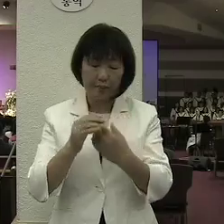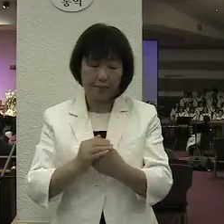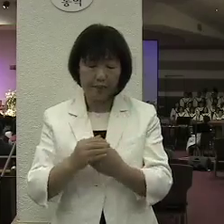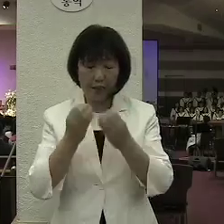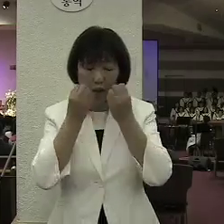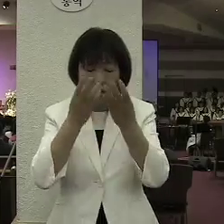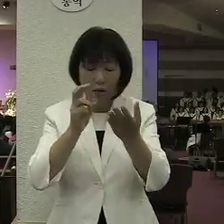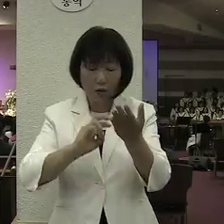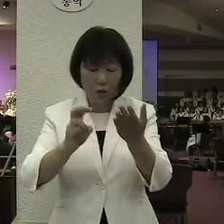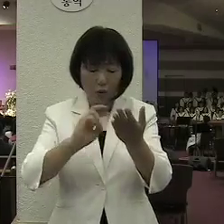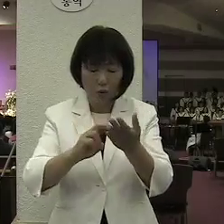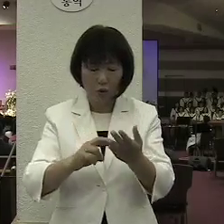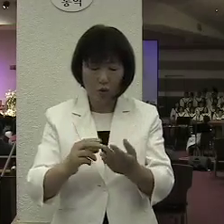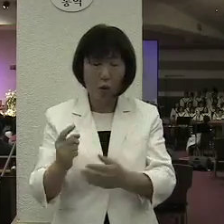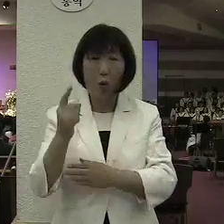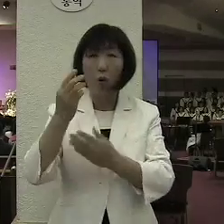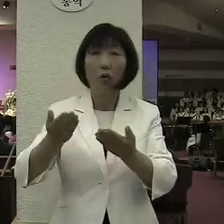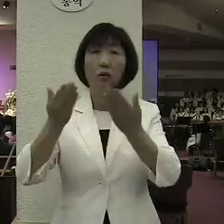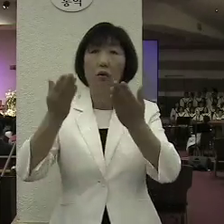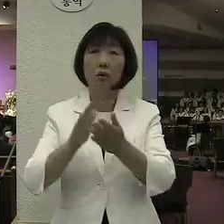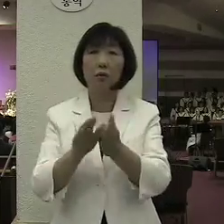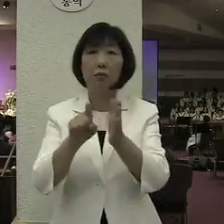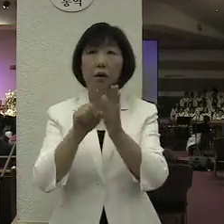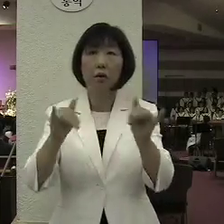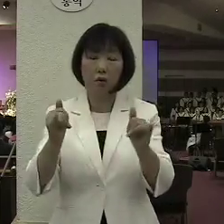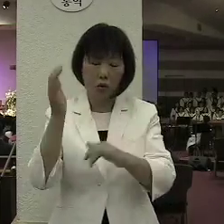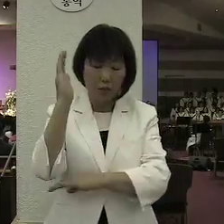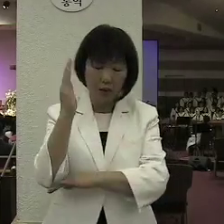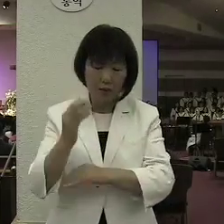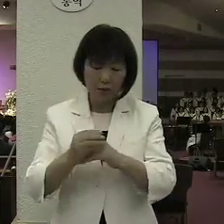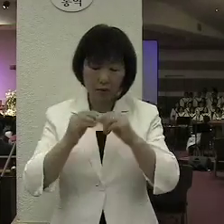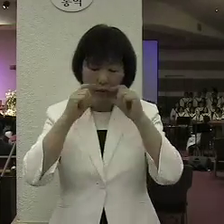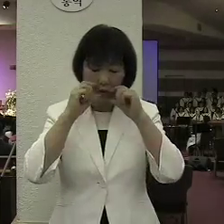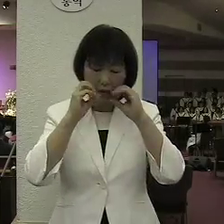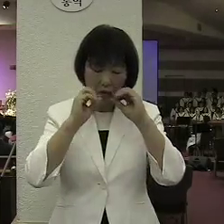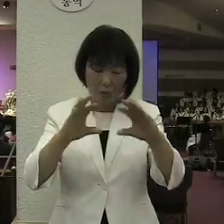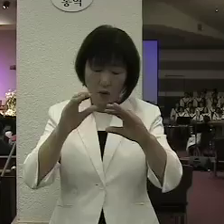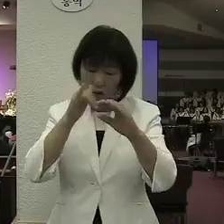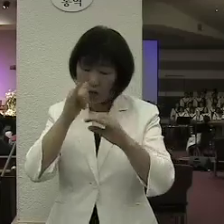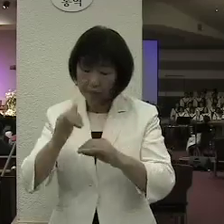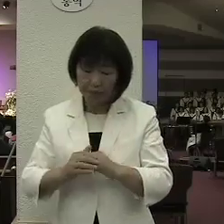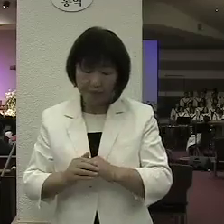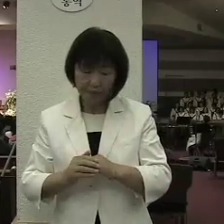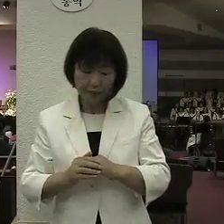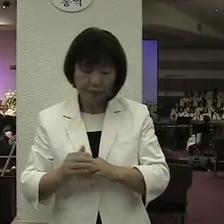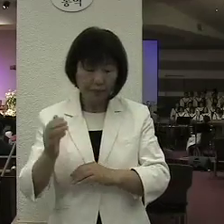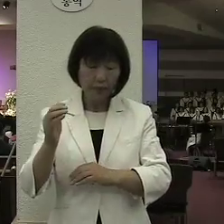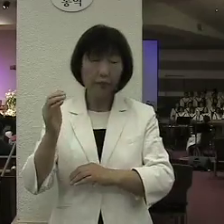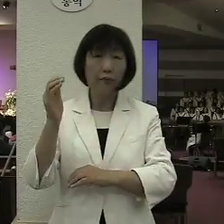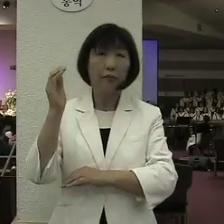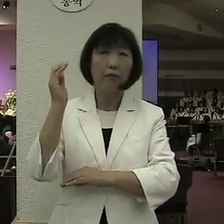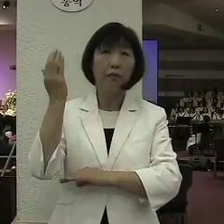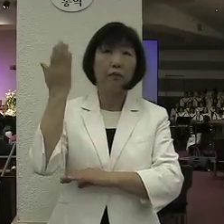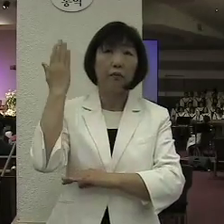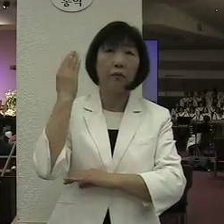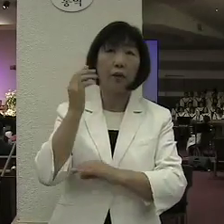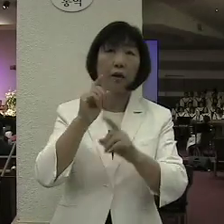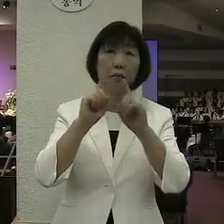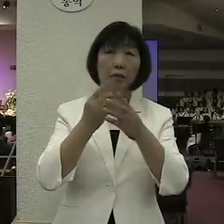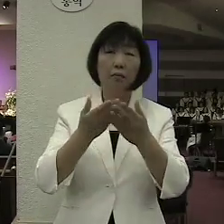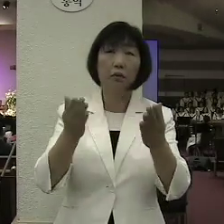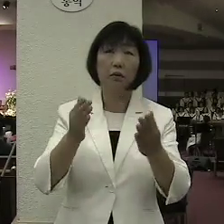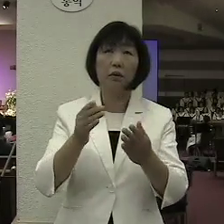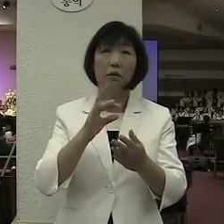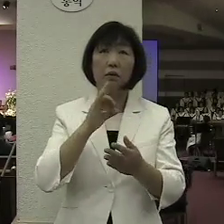이것이 다가 아니고 이 절망과 어두움 가운데서도 우리가 주저앉을 필요가 없고 부활하신 주님을 내가 믿고 있기